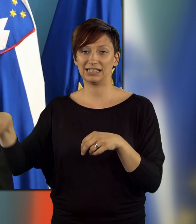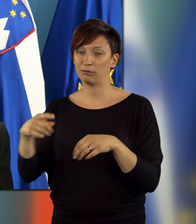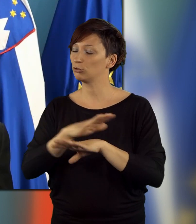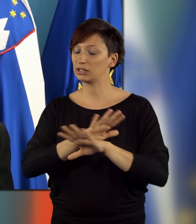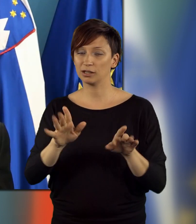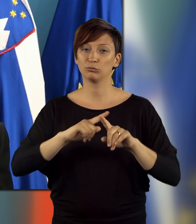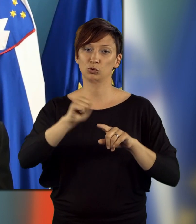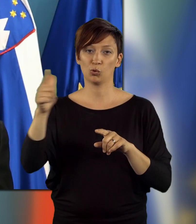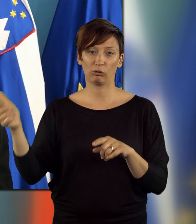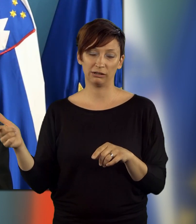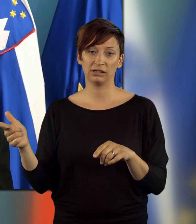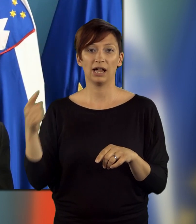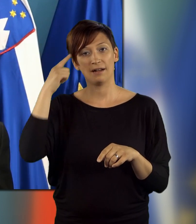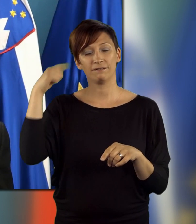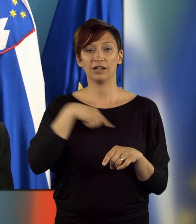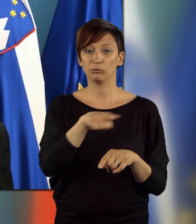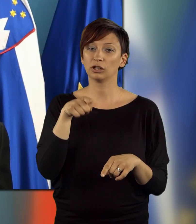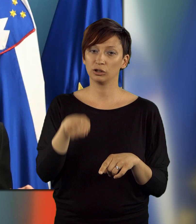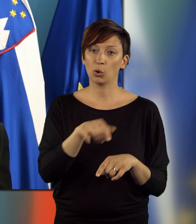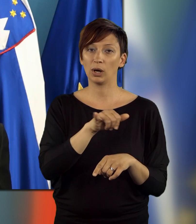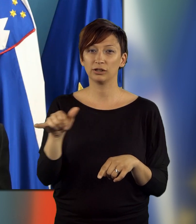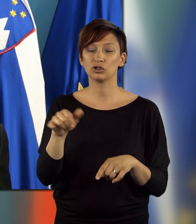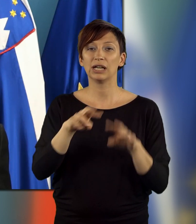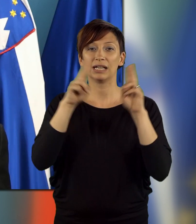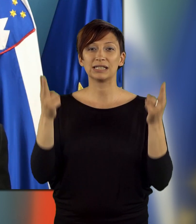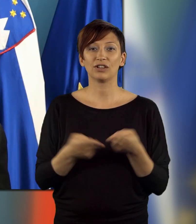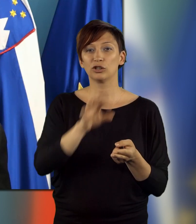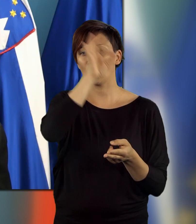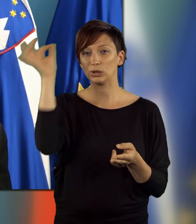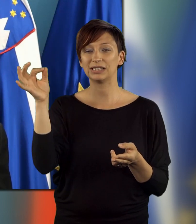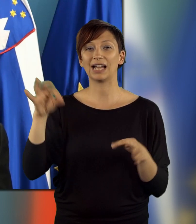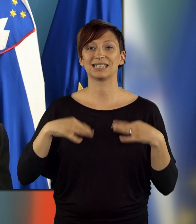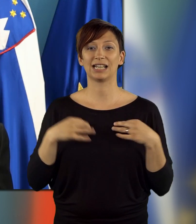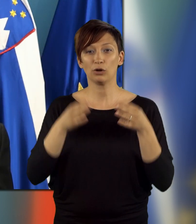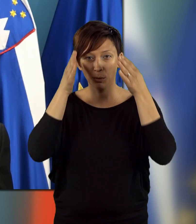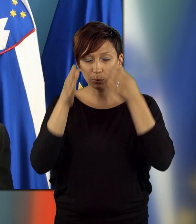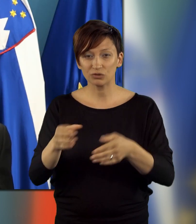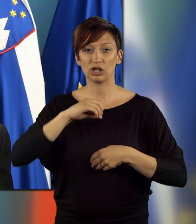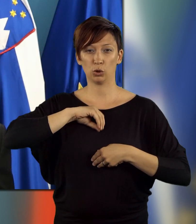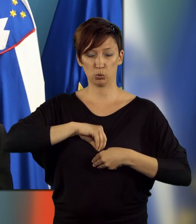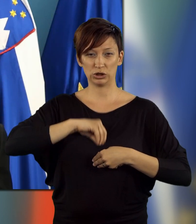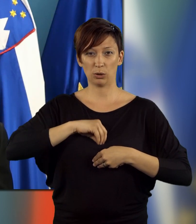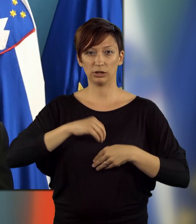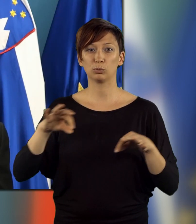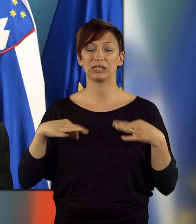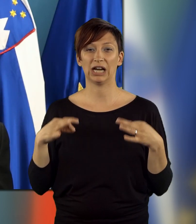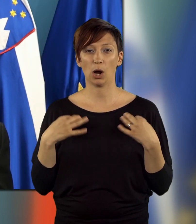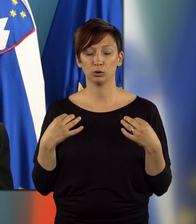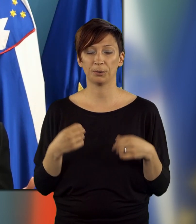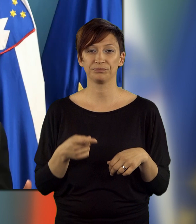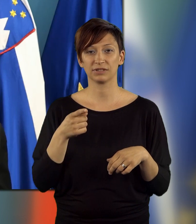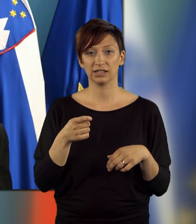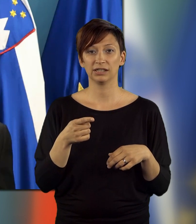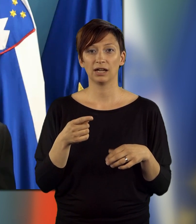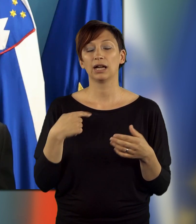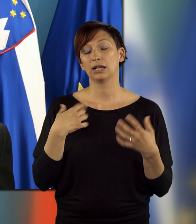vsem ostalim. Vemo, da je letošnji svetovni dan zdravja posvečen duševnemu zdravju in